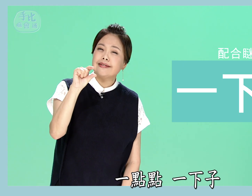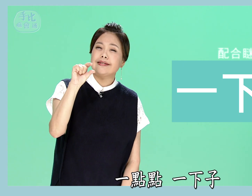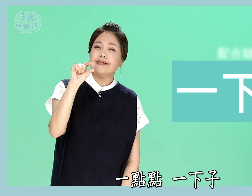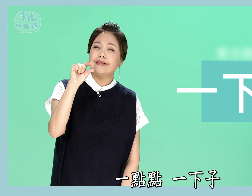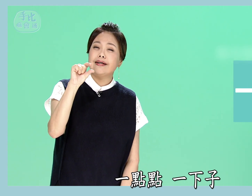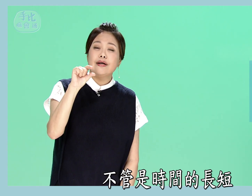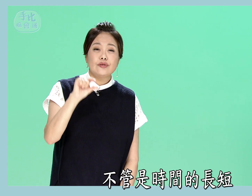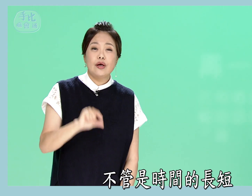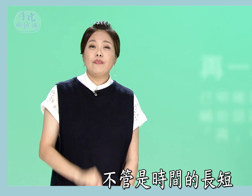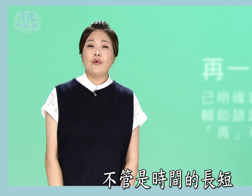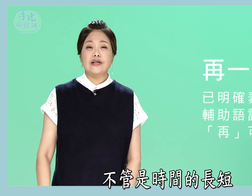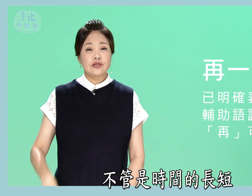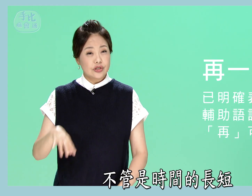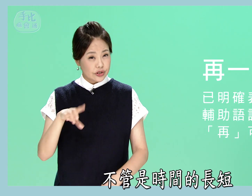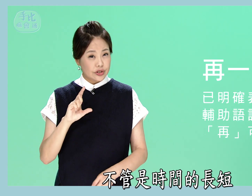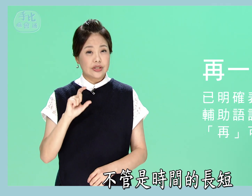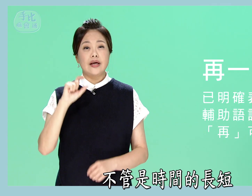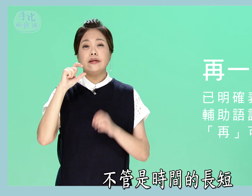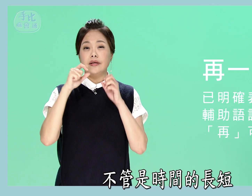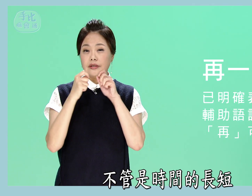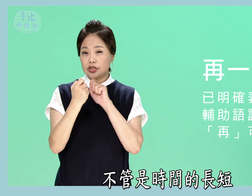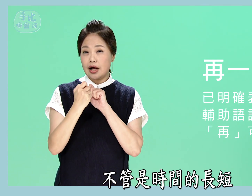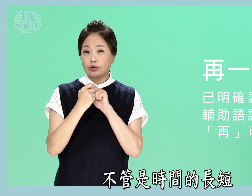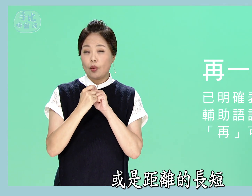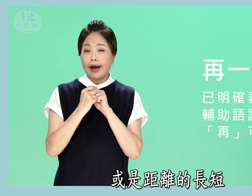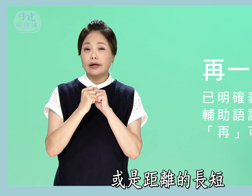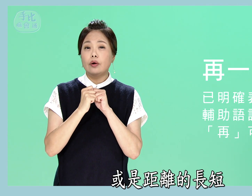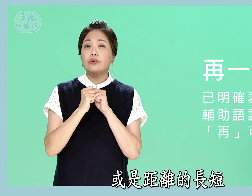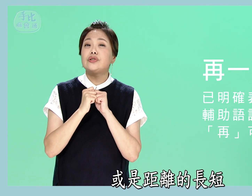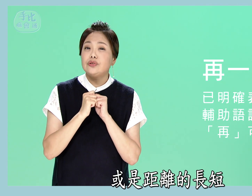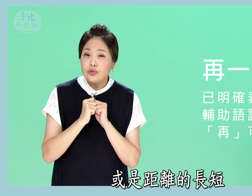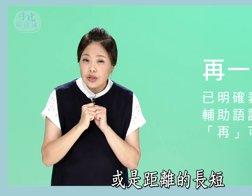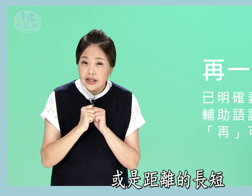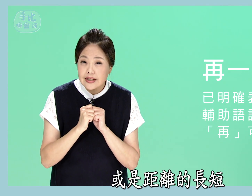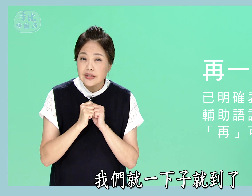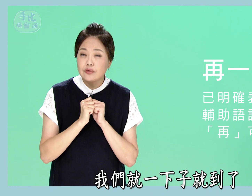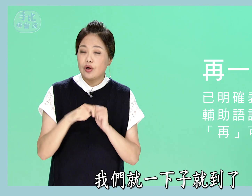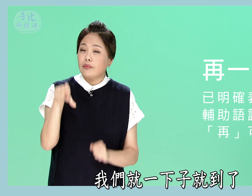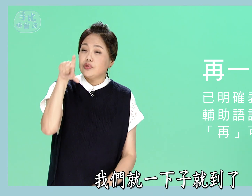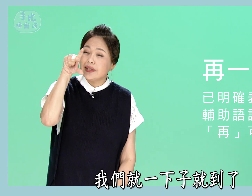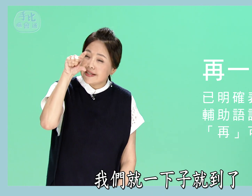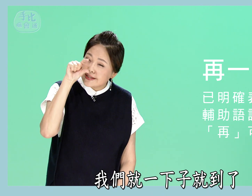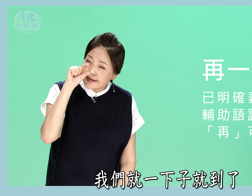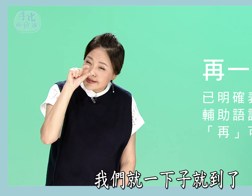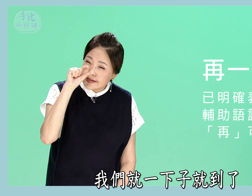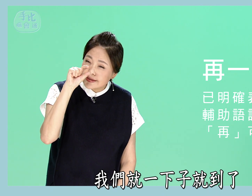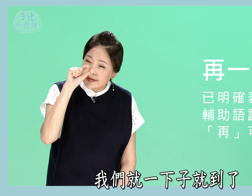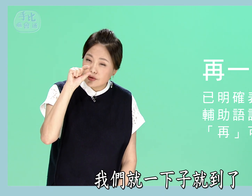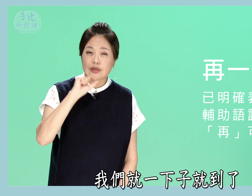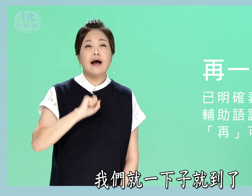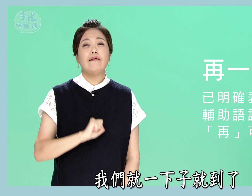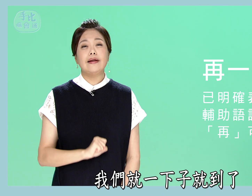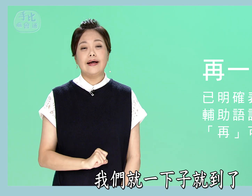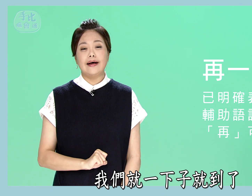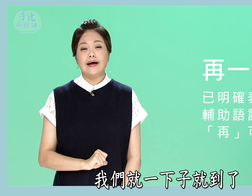子，所以不管是时间的长短，或是距离的长短，我们就一下子就到了。